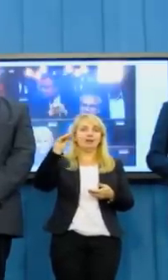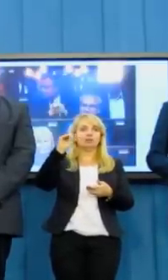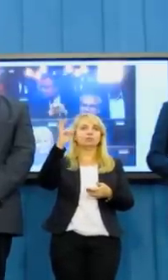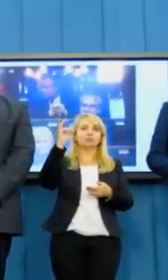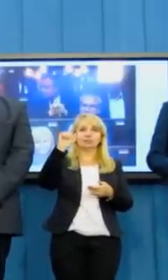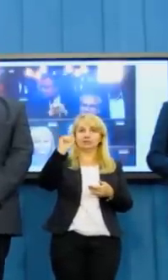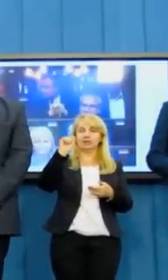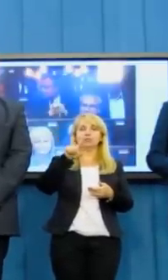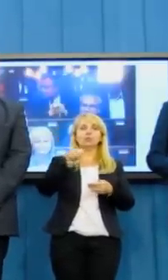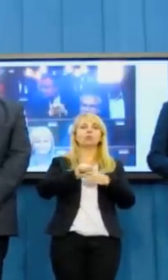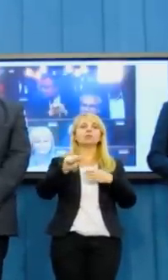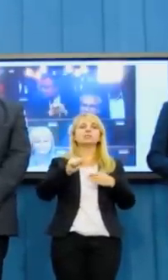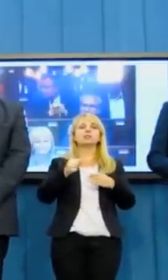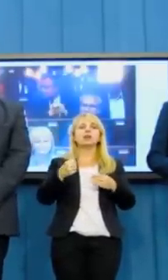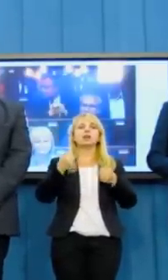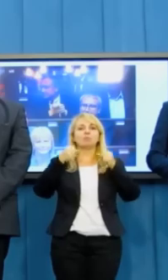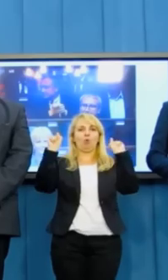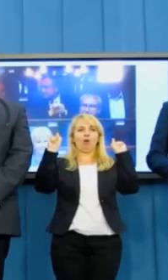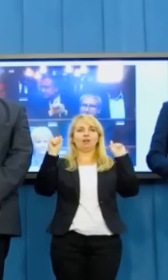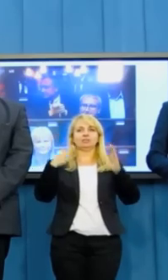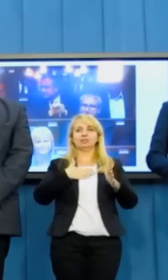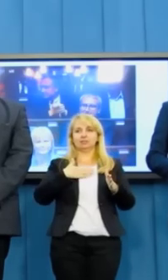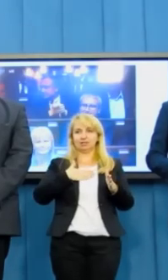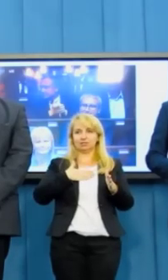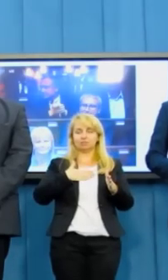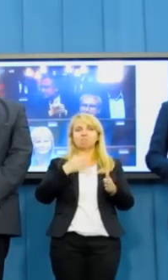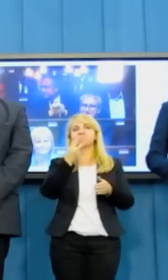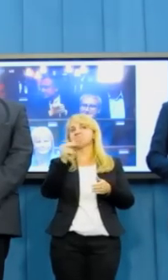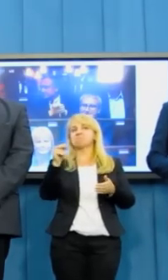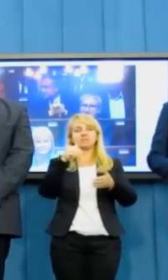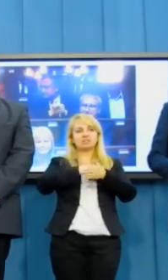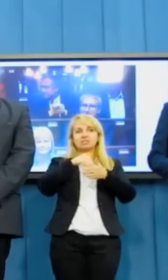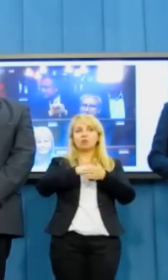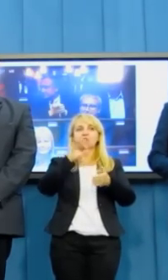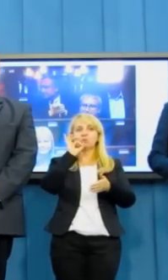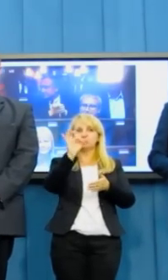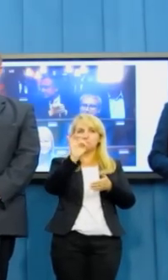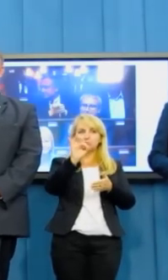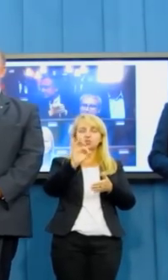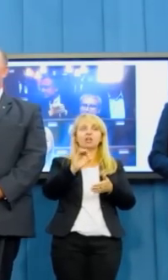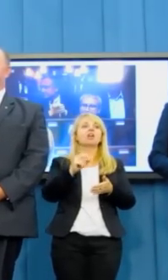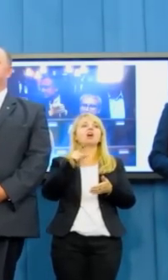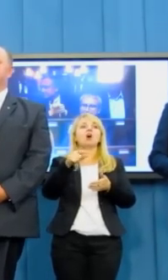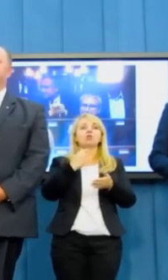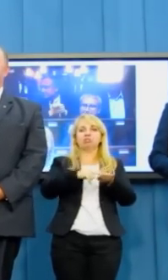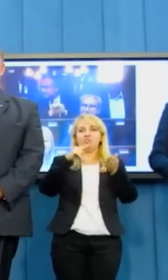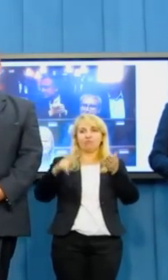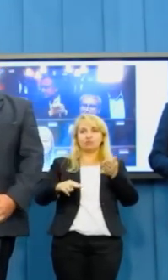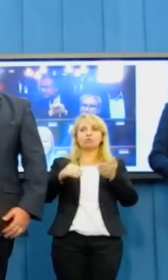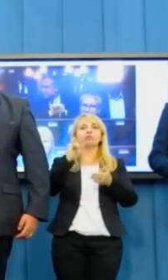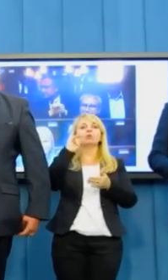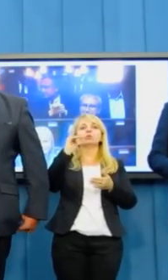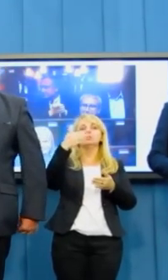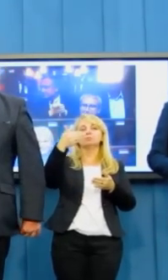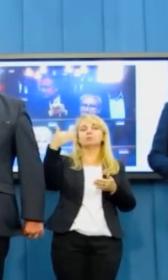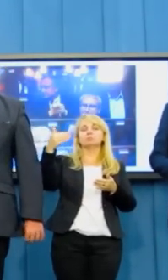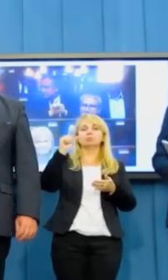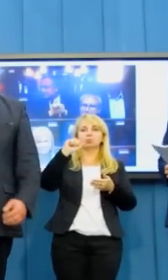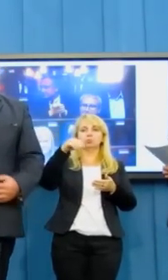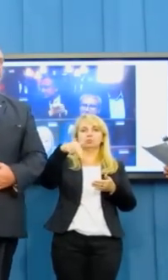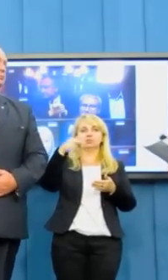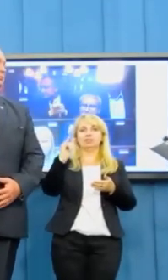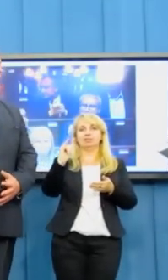od dłuższego czasu, już nie zachował się godnie i przyzwoicie. Nie dość, że nie zrzekł się immunitetu, to jeszcze po głosowaniu